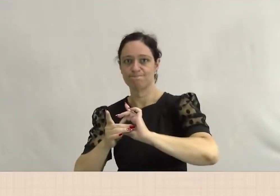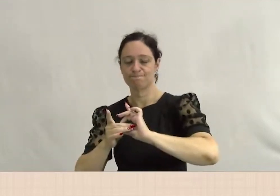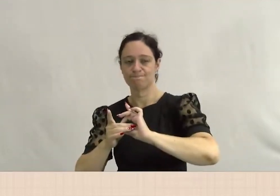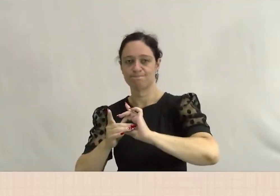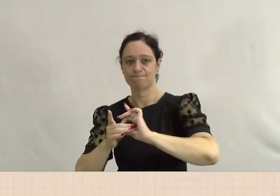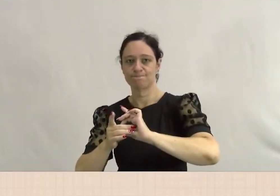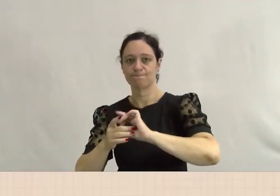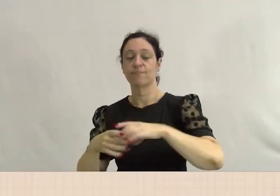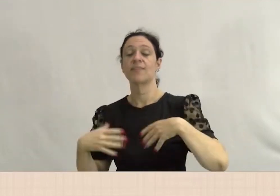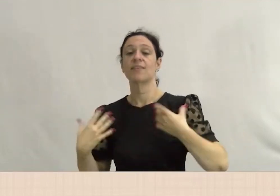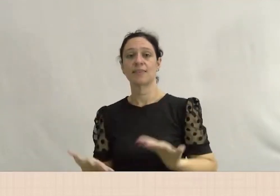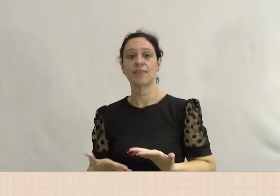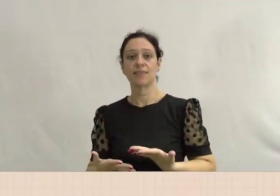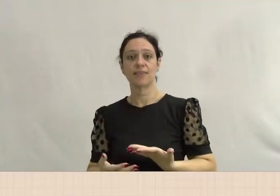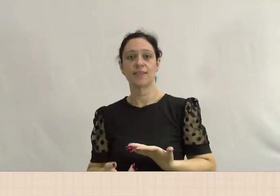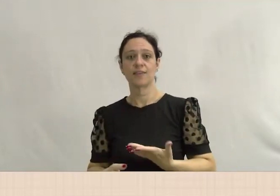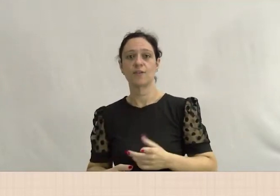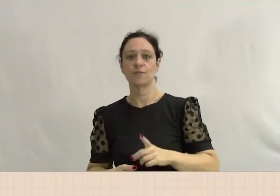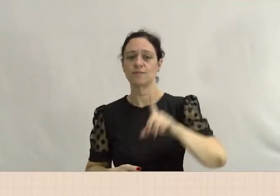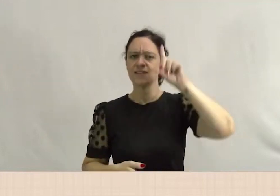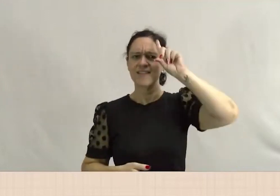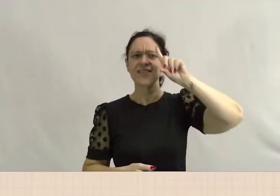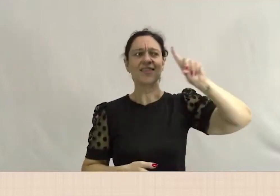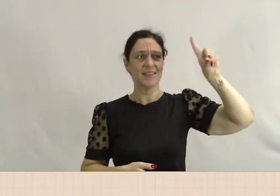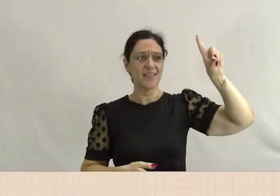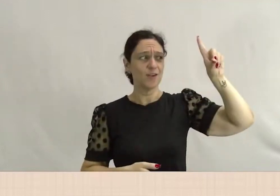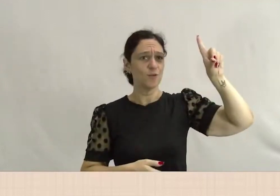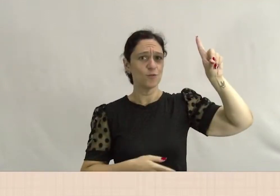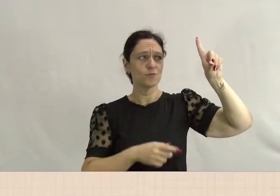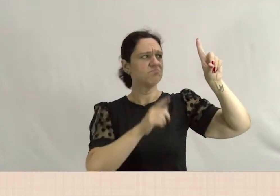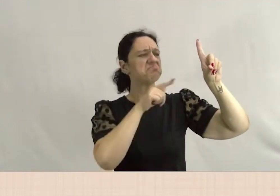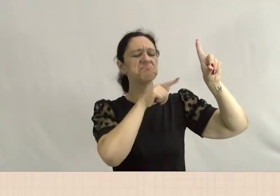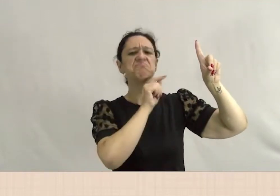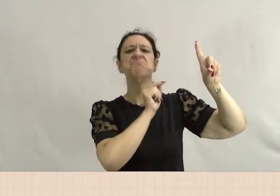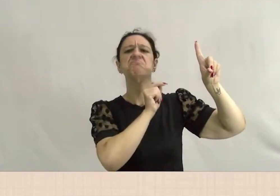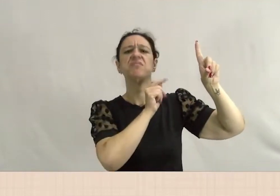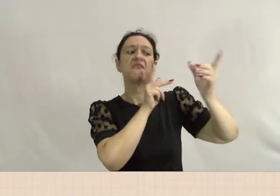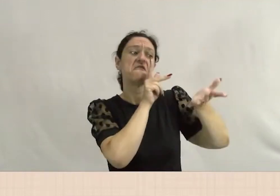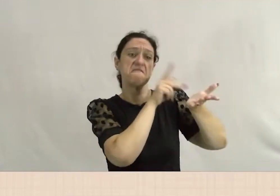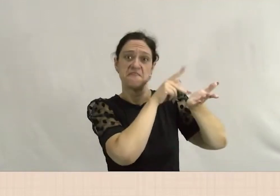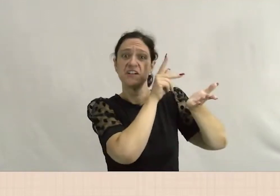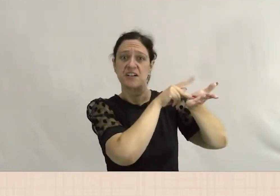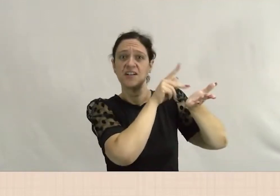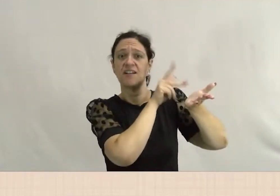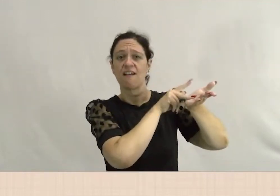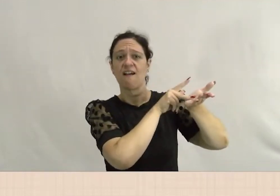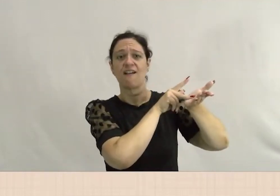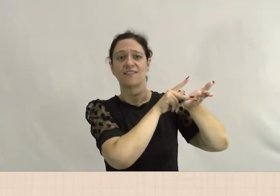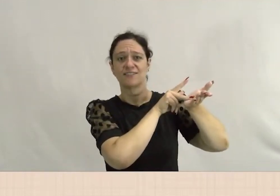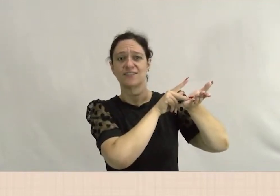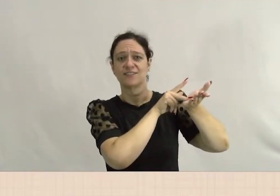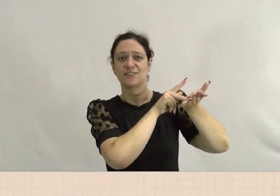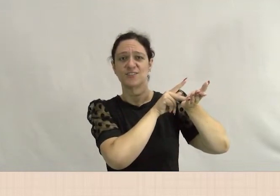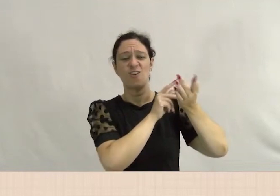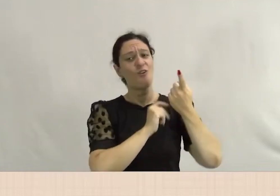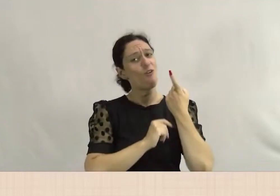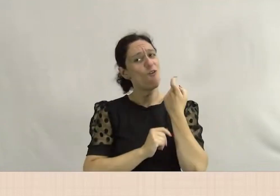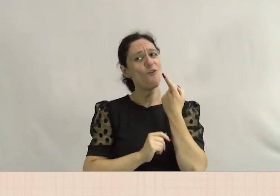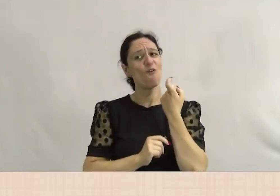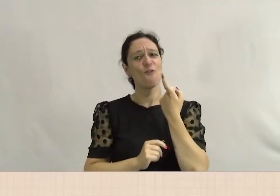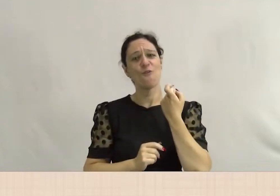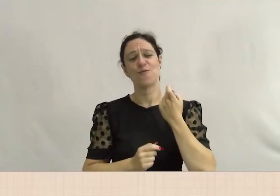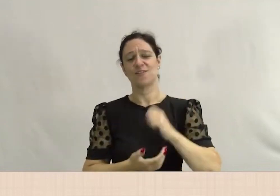E Deus, Ele é a própria verdade. Ele é a única